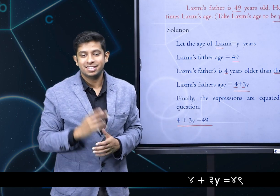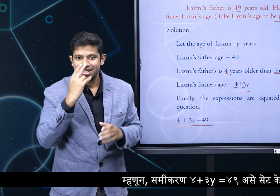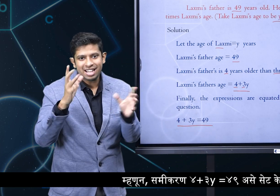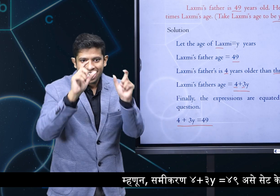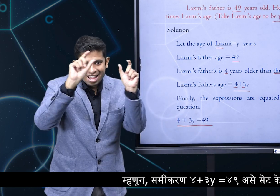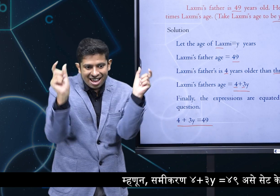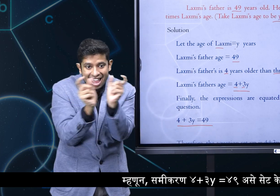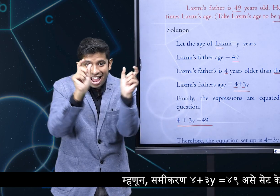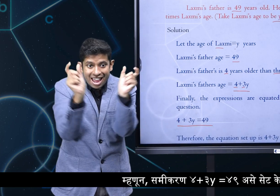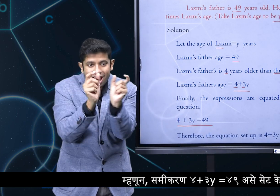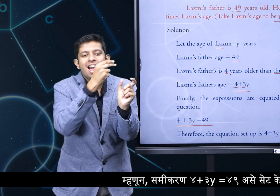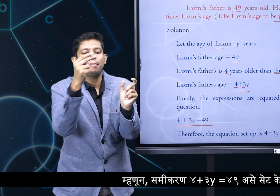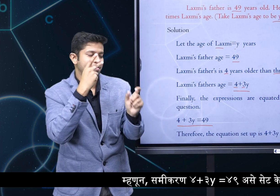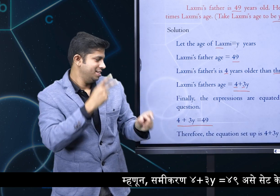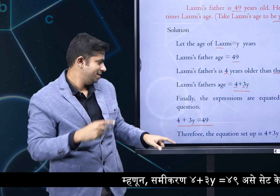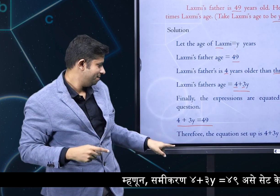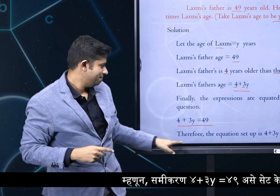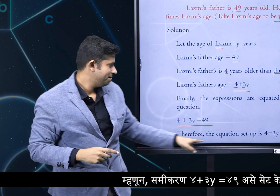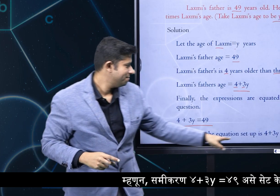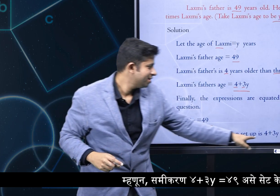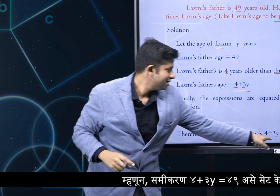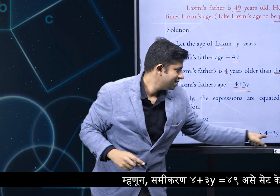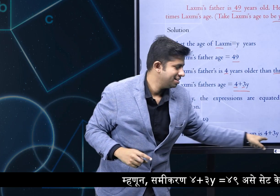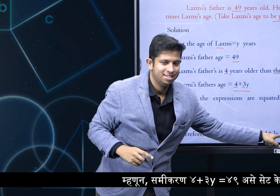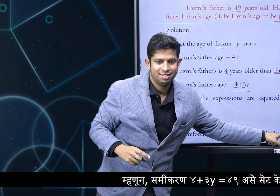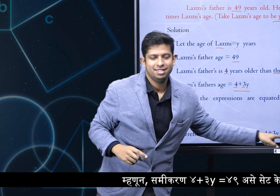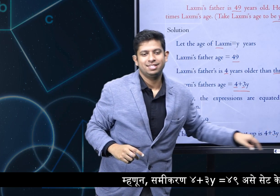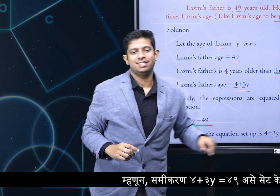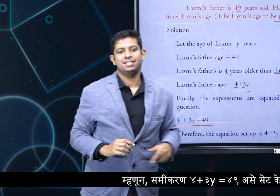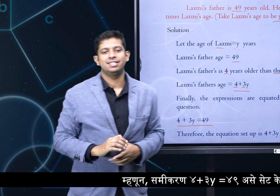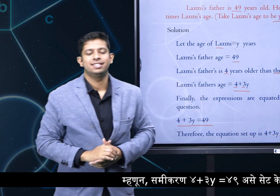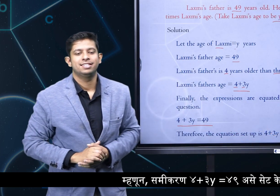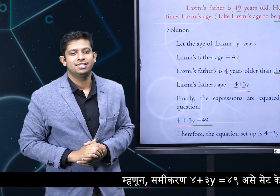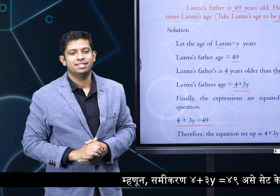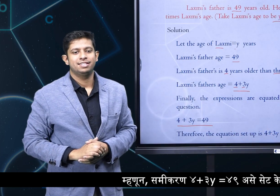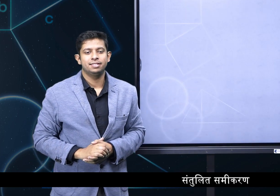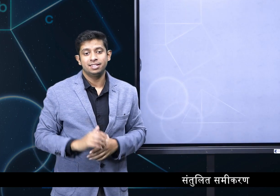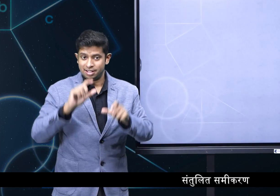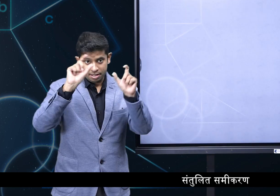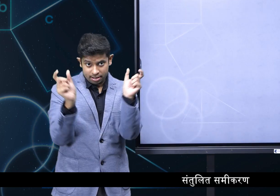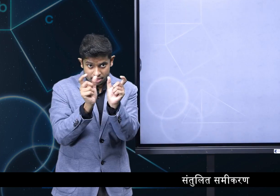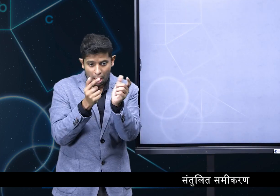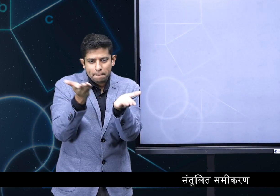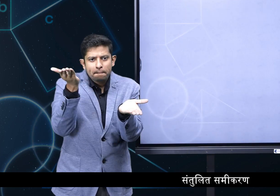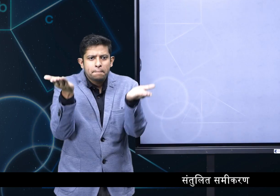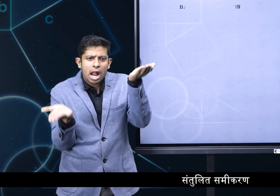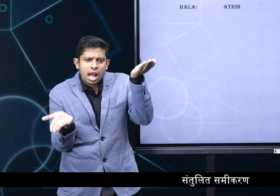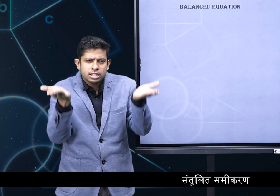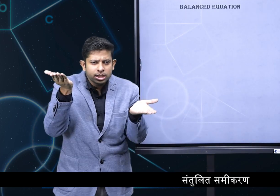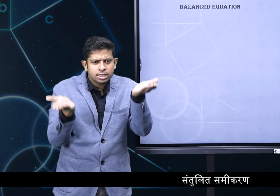असं म्हणून समीकरण 4 + 3y = 49 असे सेट केले जाते. संतुलित समीकरण.